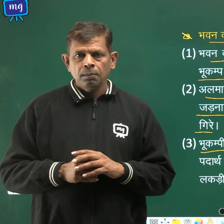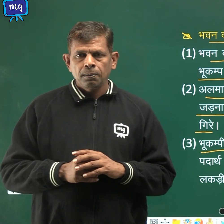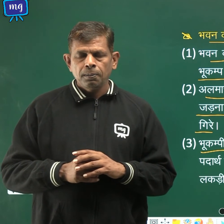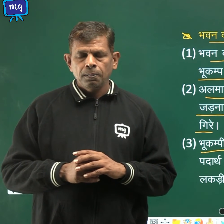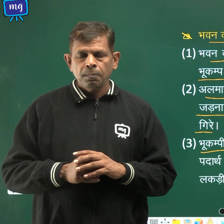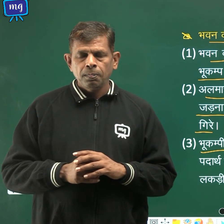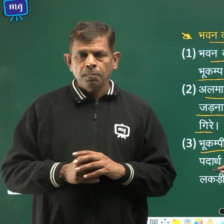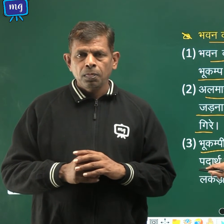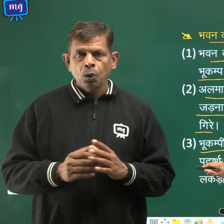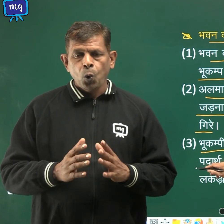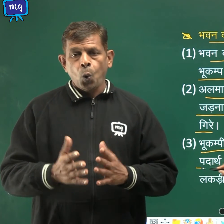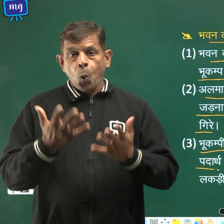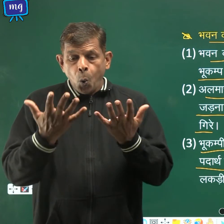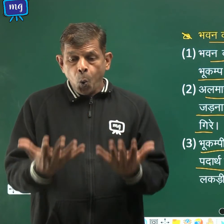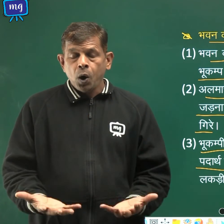भारी पदार्थ की अपेक्षा